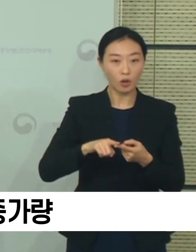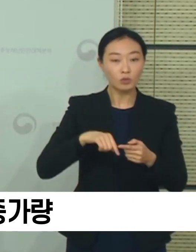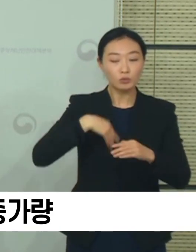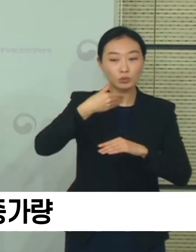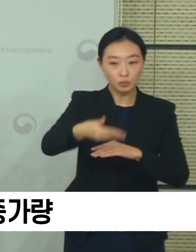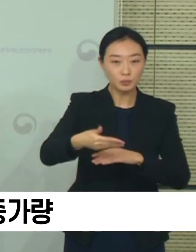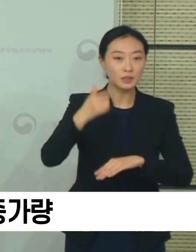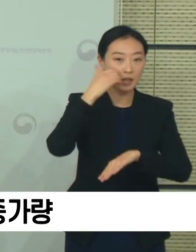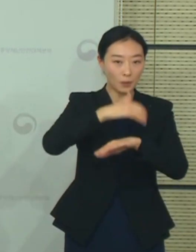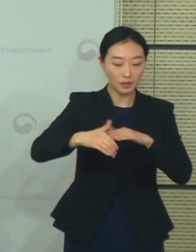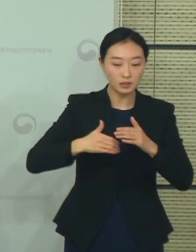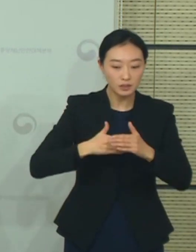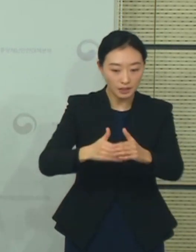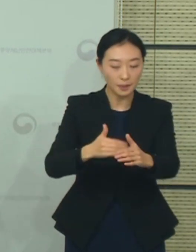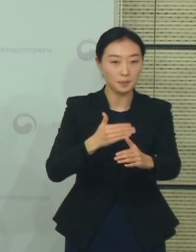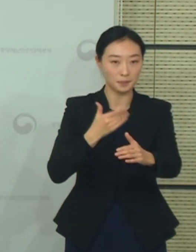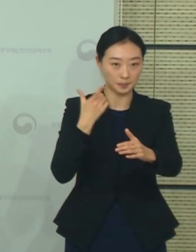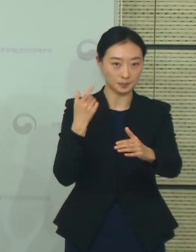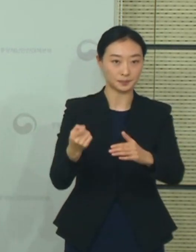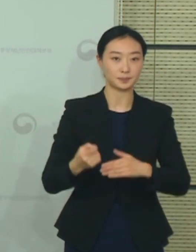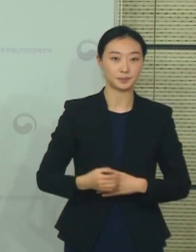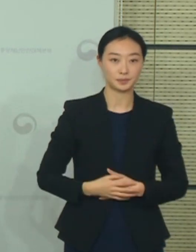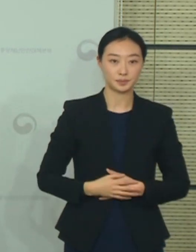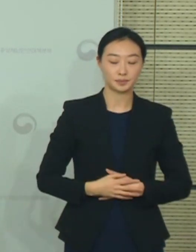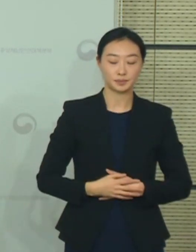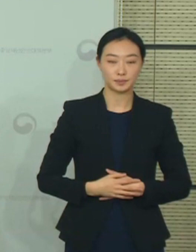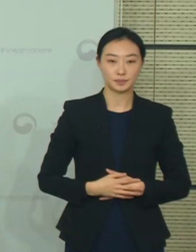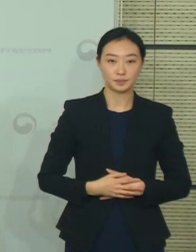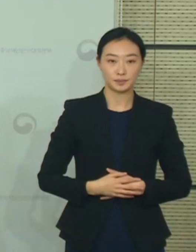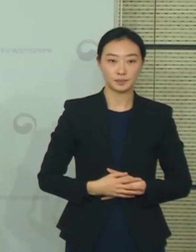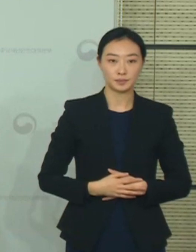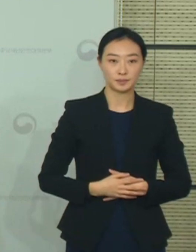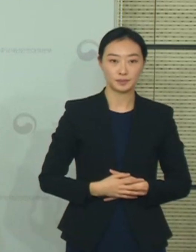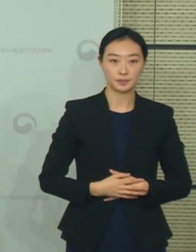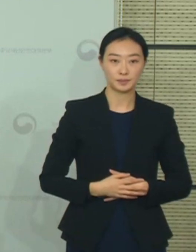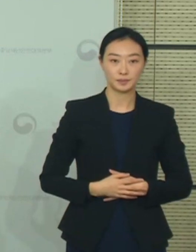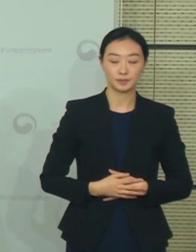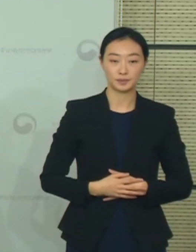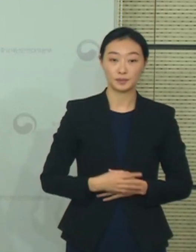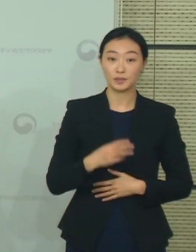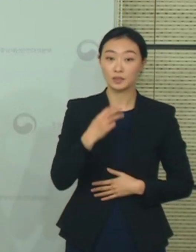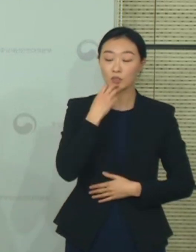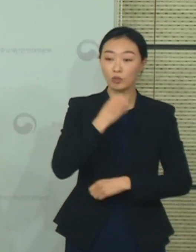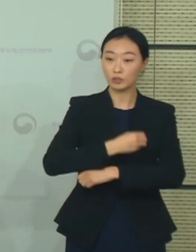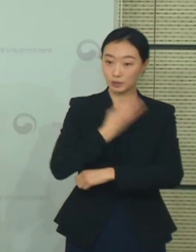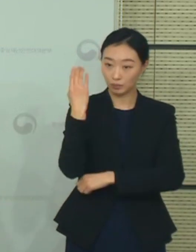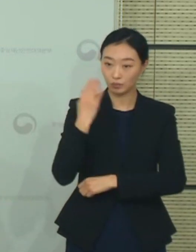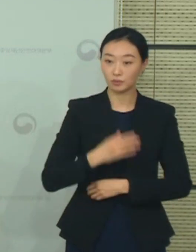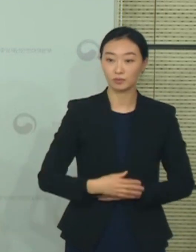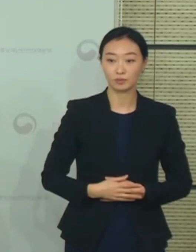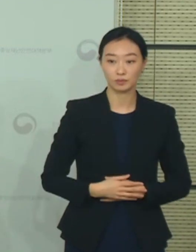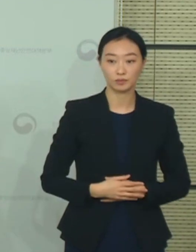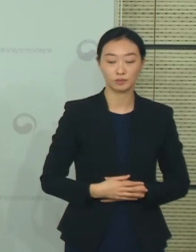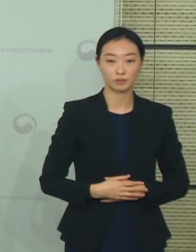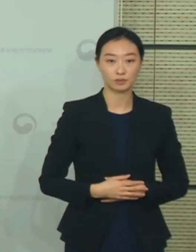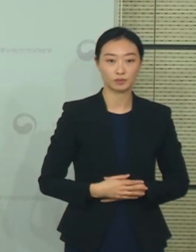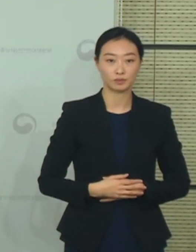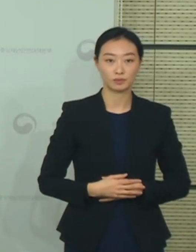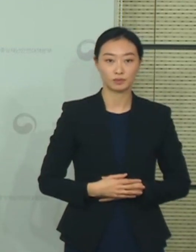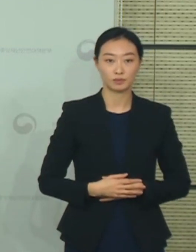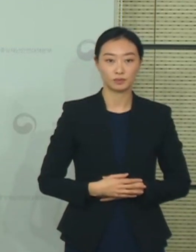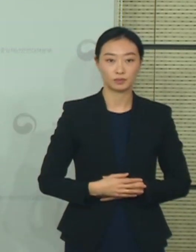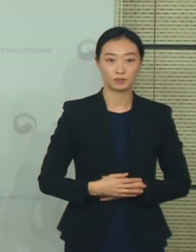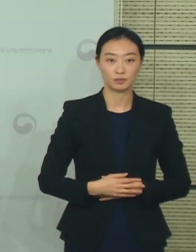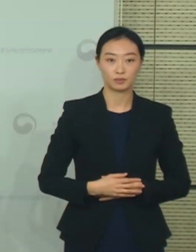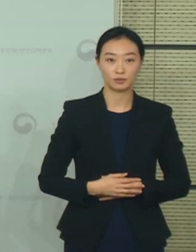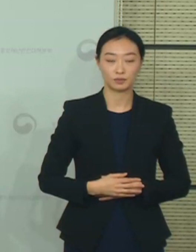부분에 대한 후속 조치가 진행될 예정입니다. 네, 서울신문 기자님. 예, 서울신문